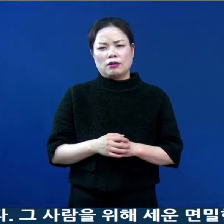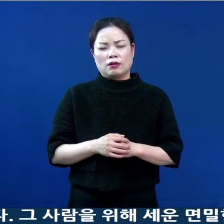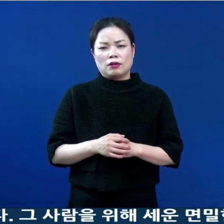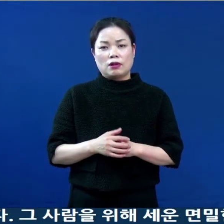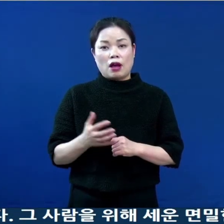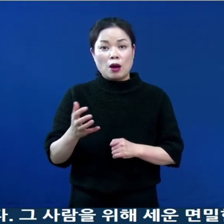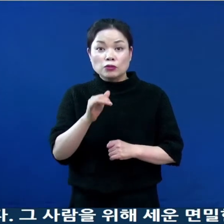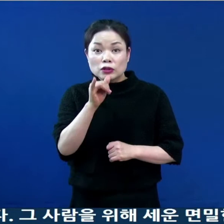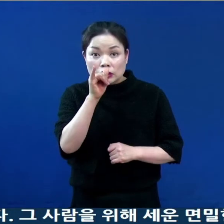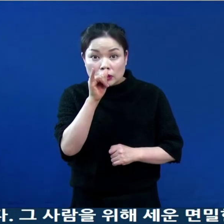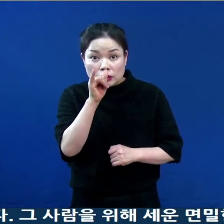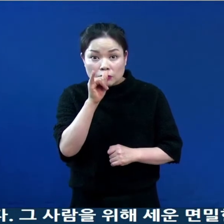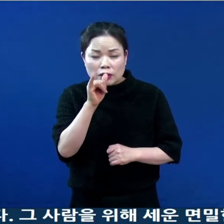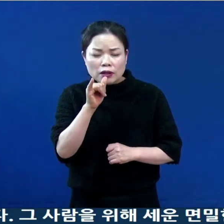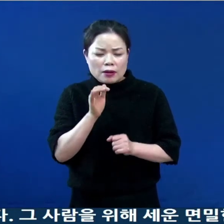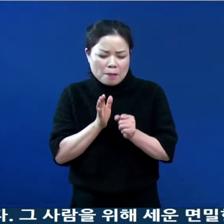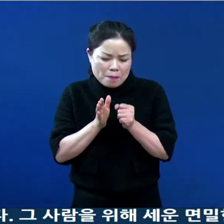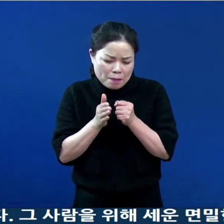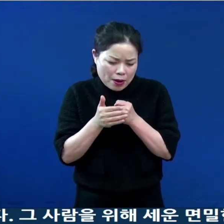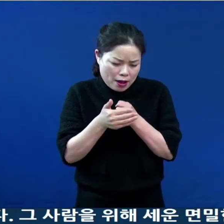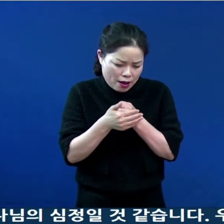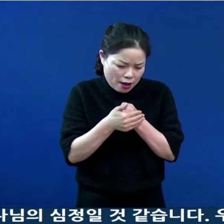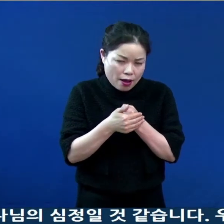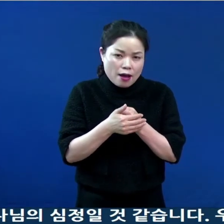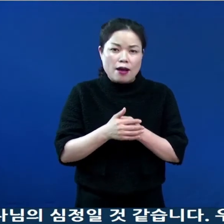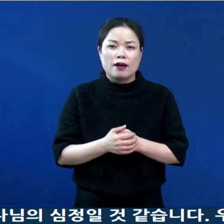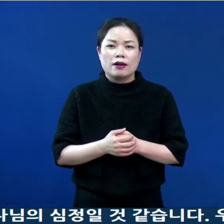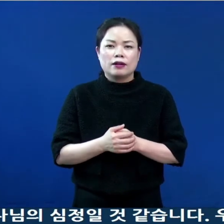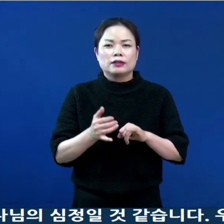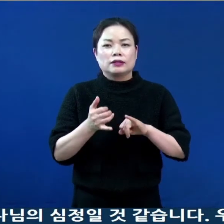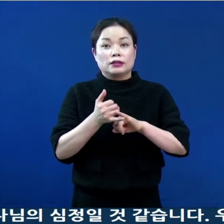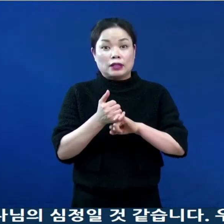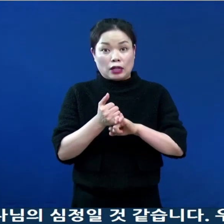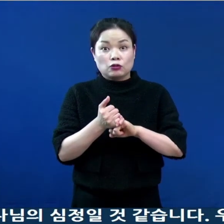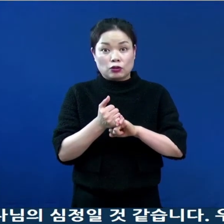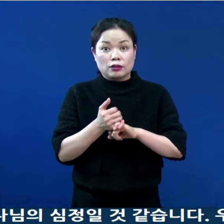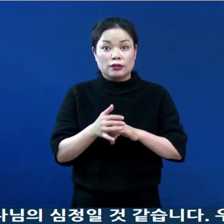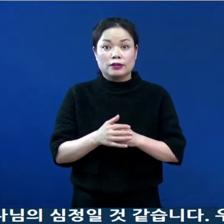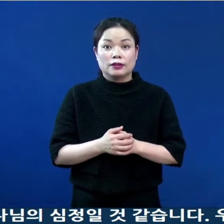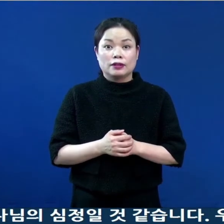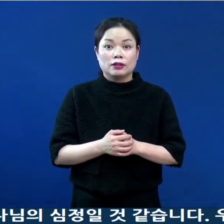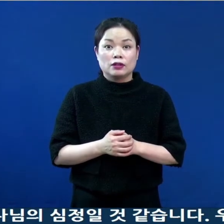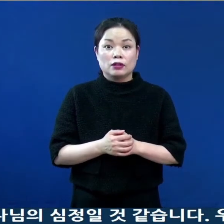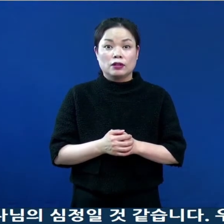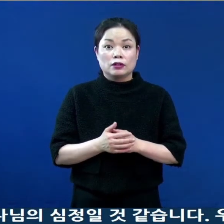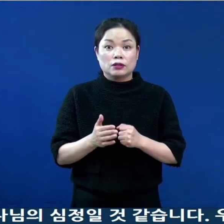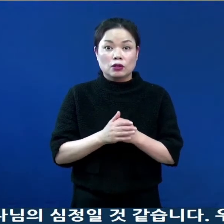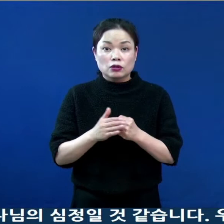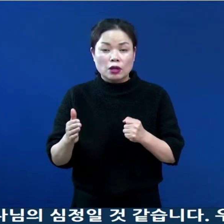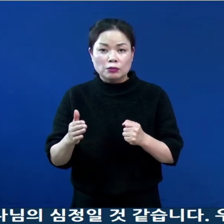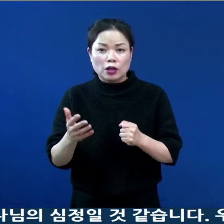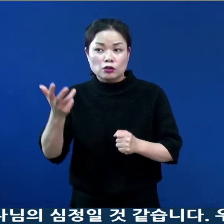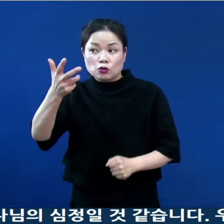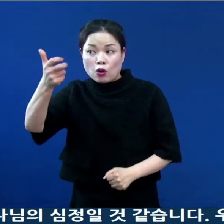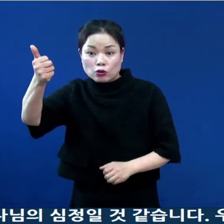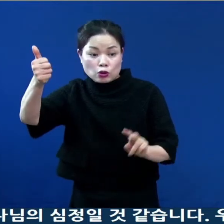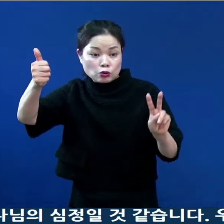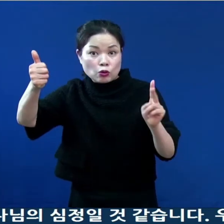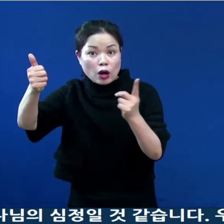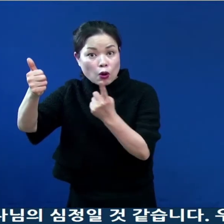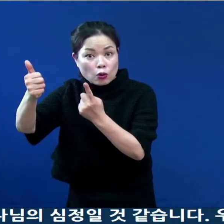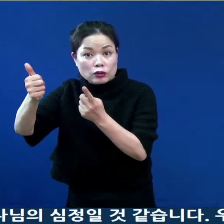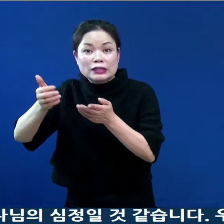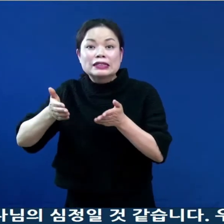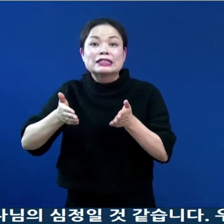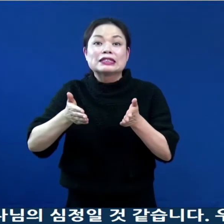아픈 데가 있으면 감싸줄 것이요, 약속해 주시는 거죠. 그러므로 여호와께로 돌아가는